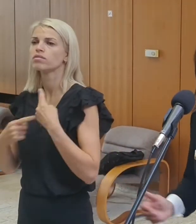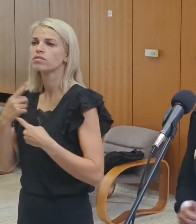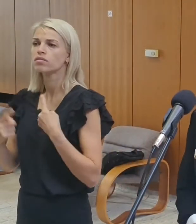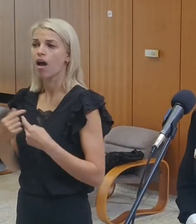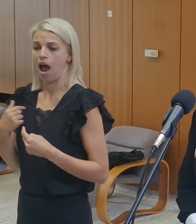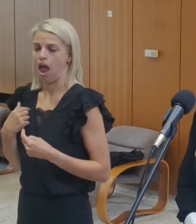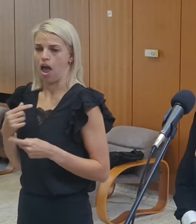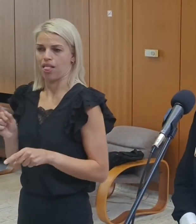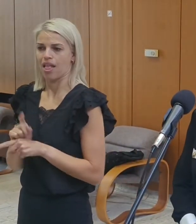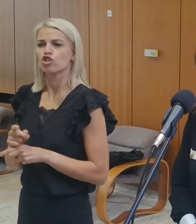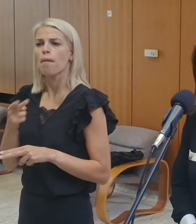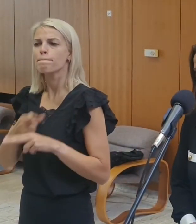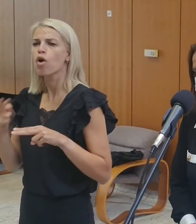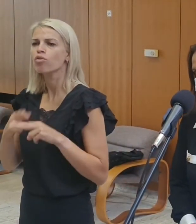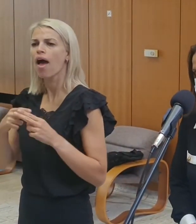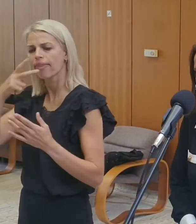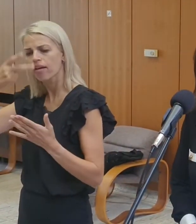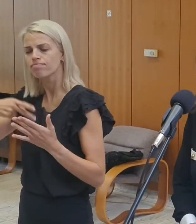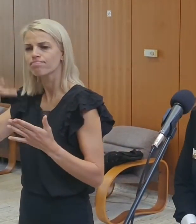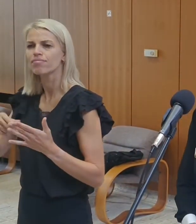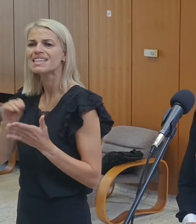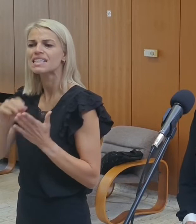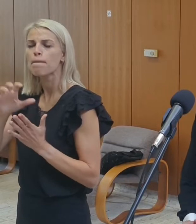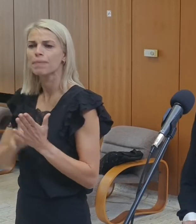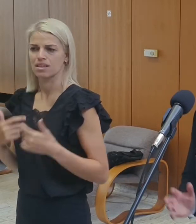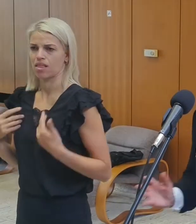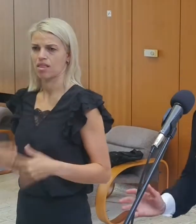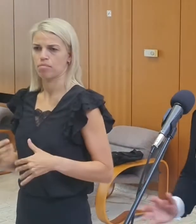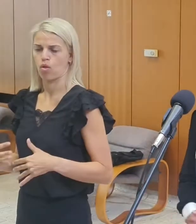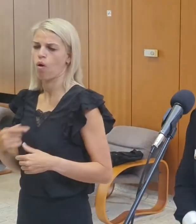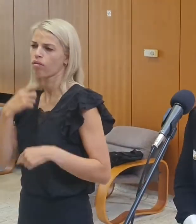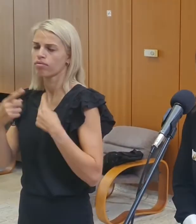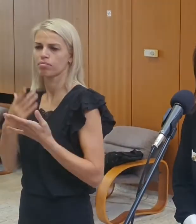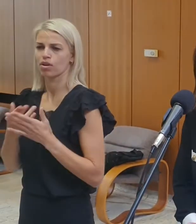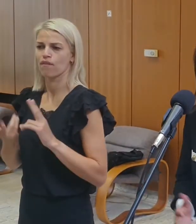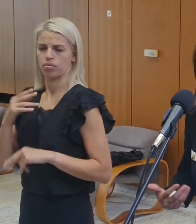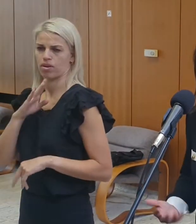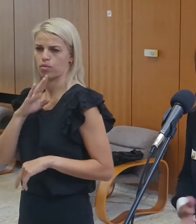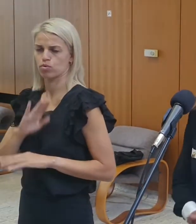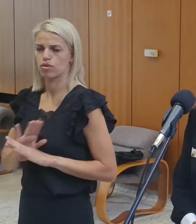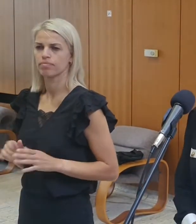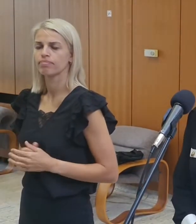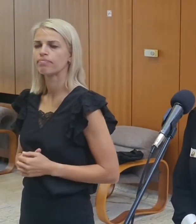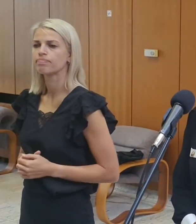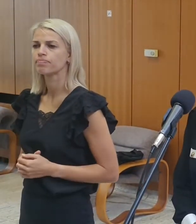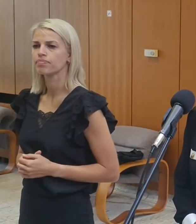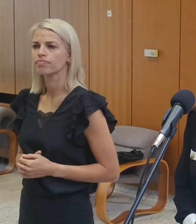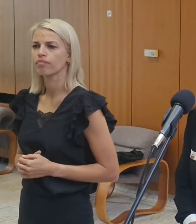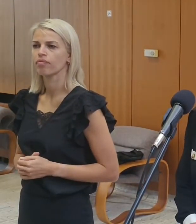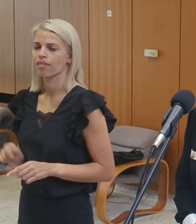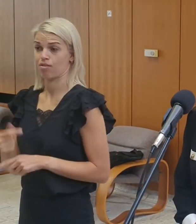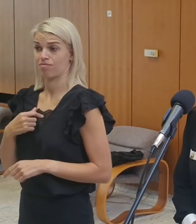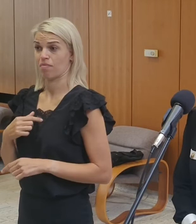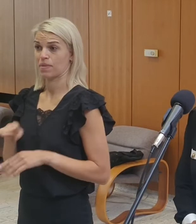ja tiež videla riadenie vyšetrovacie spisy, tak si myslím, že by som si osobovala právo na niečo, čo by nebol na mieste osobitne a odo mňa ako